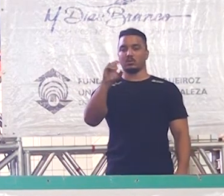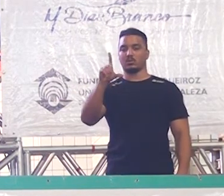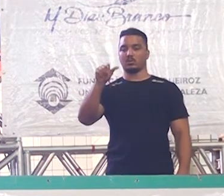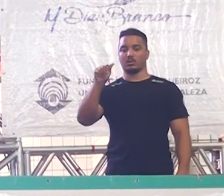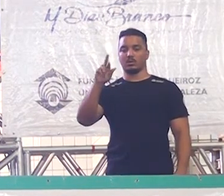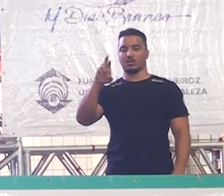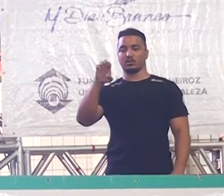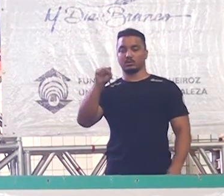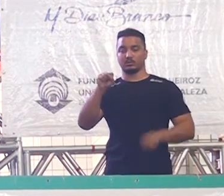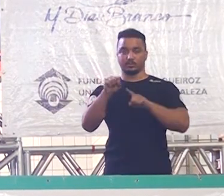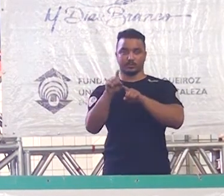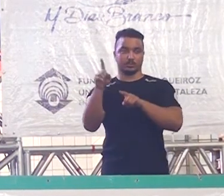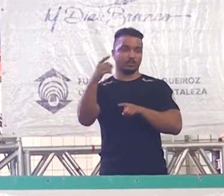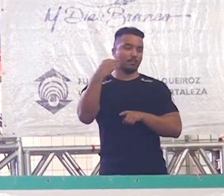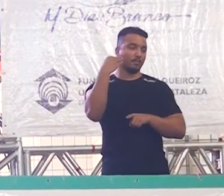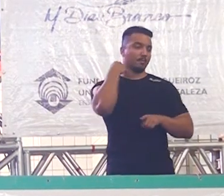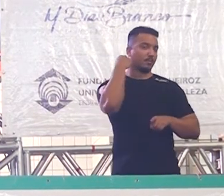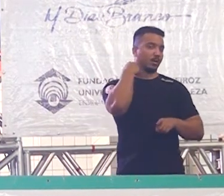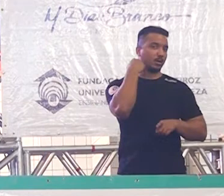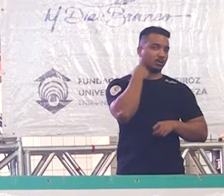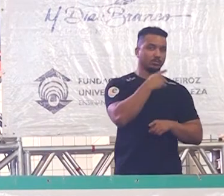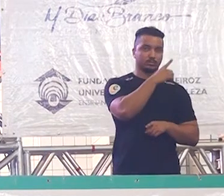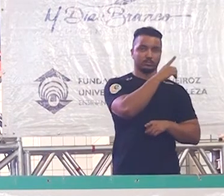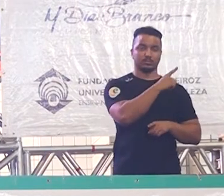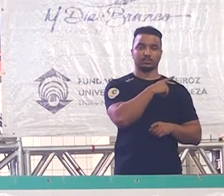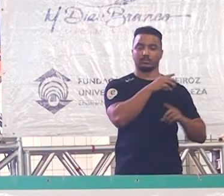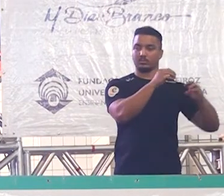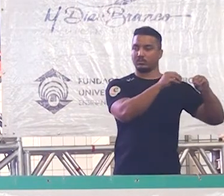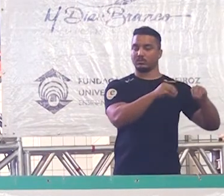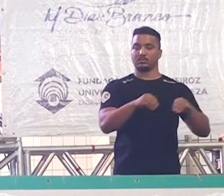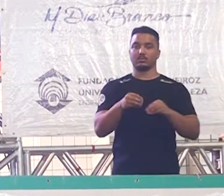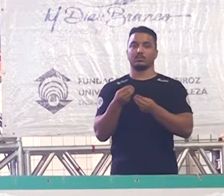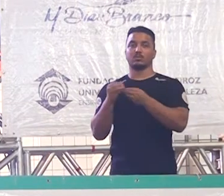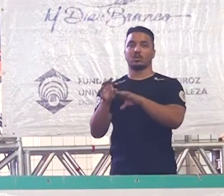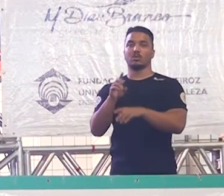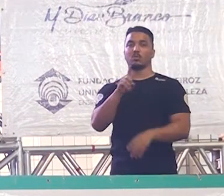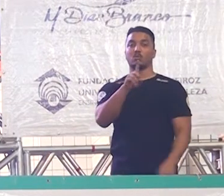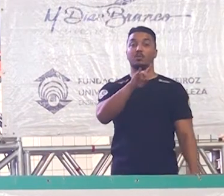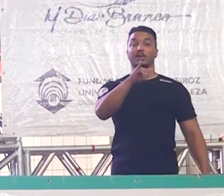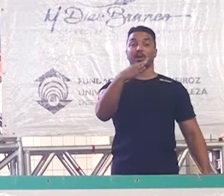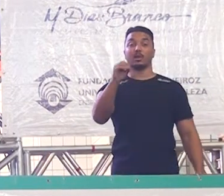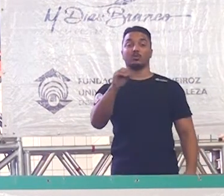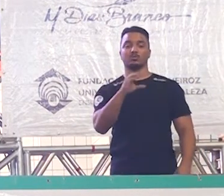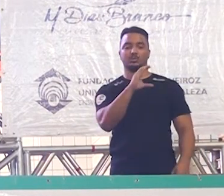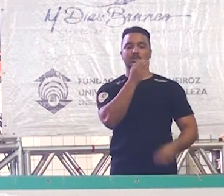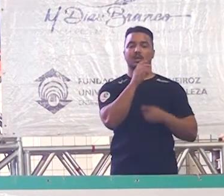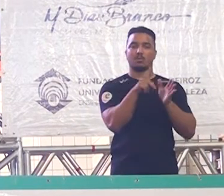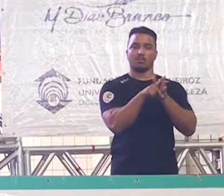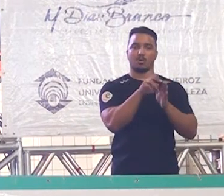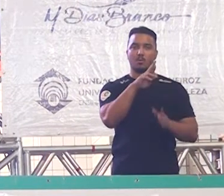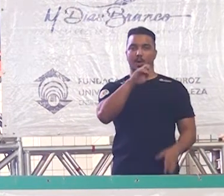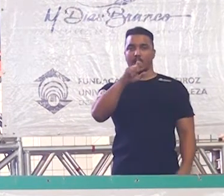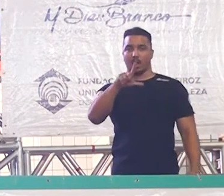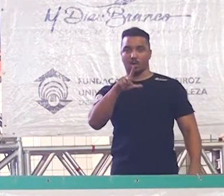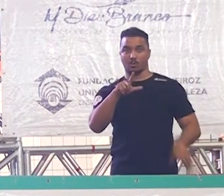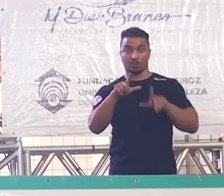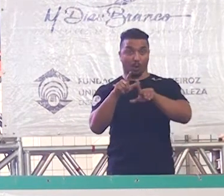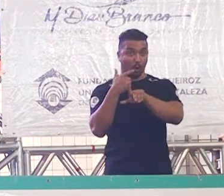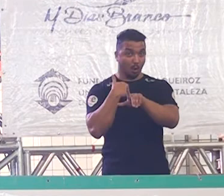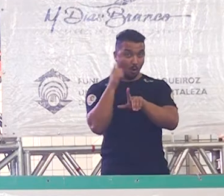E o gerente do banco depositasse na sua conta 1 milhão de centavos de real. Você ganhou $1